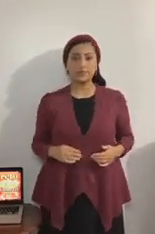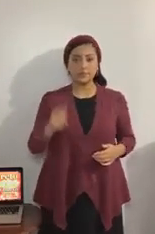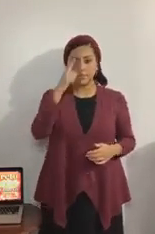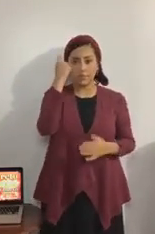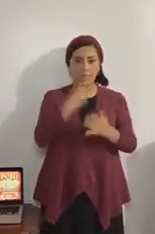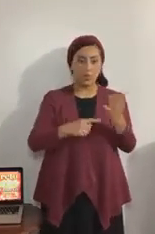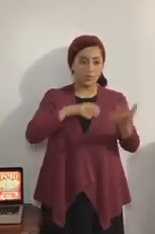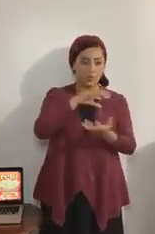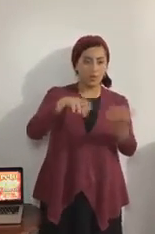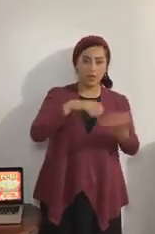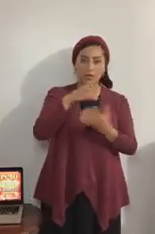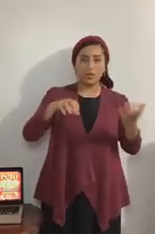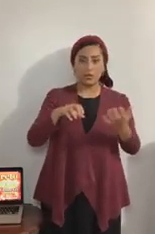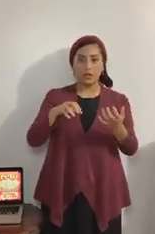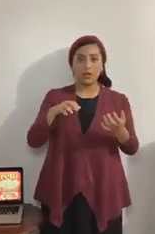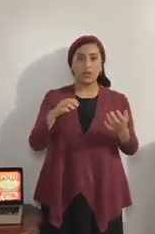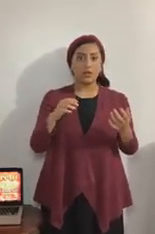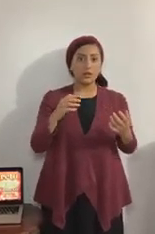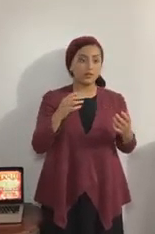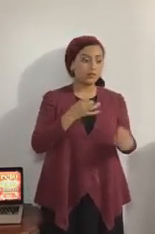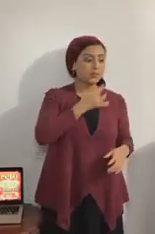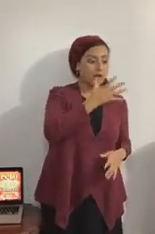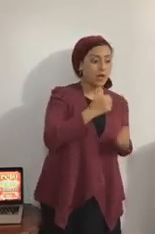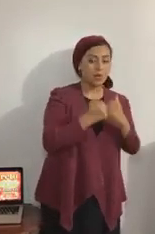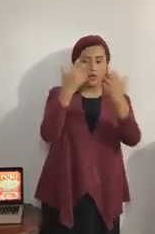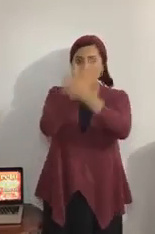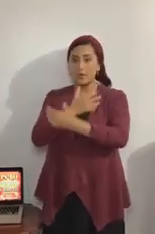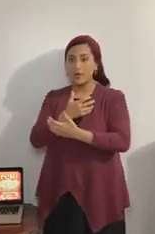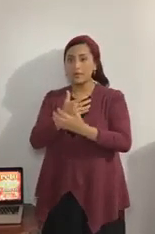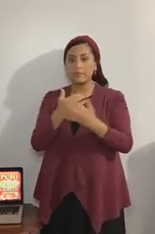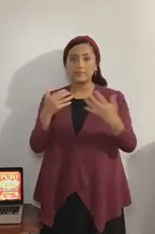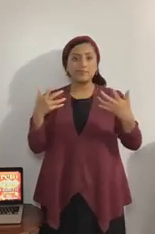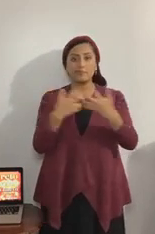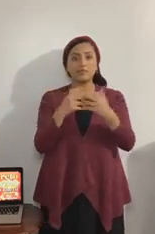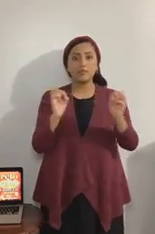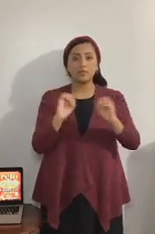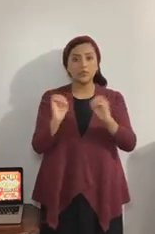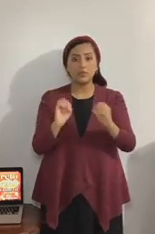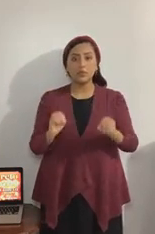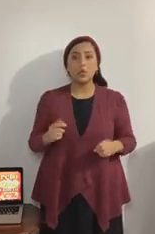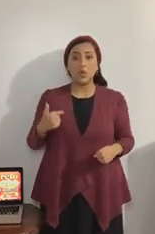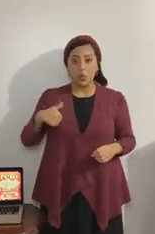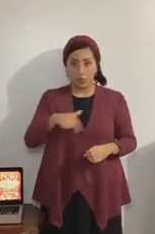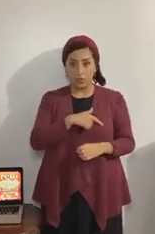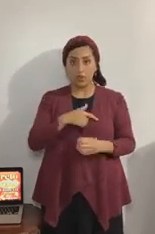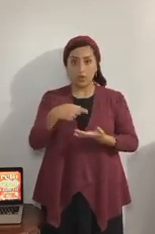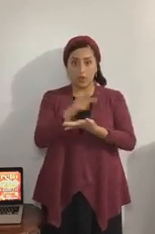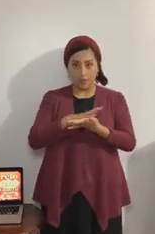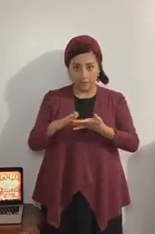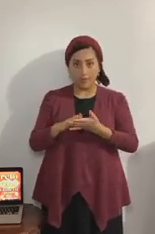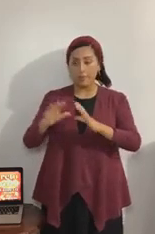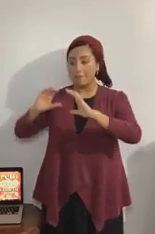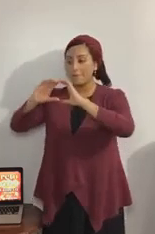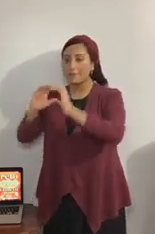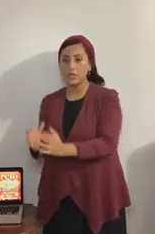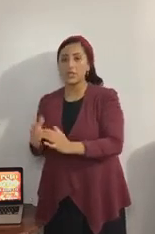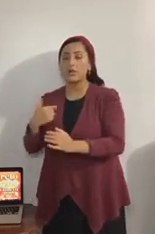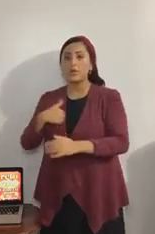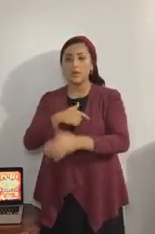la luz con las tinieblas? Los que no mezclamos lo kadosh con lo inmundo somos el remanente. Es decir, los que nos basamos totalmente a su